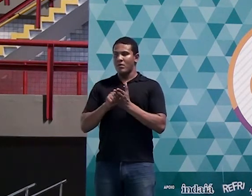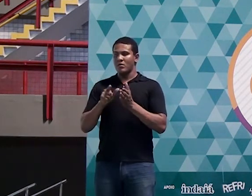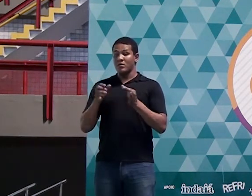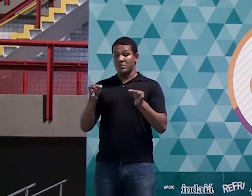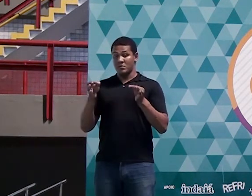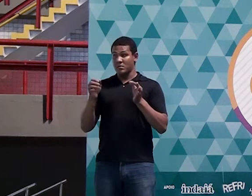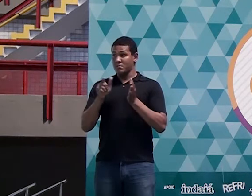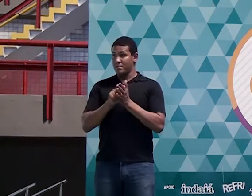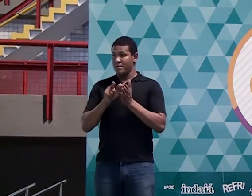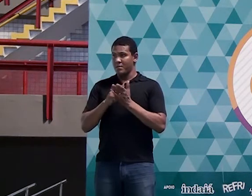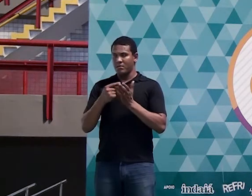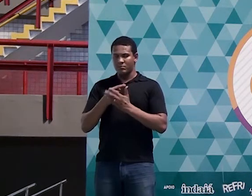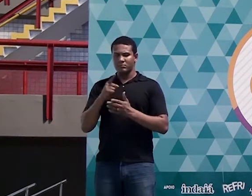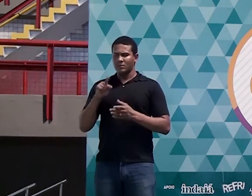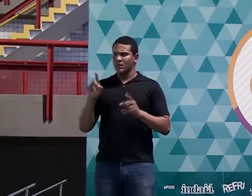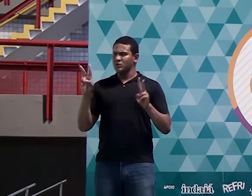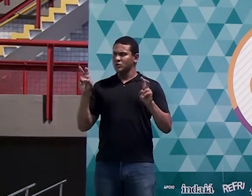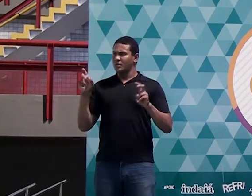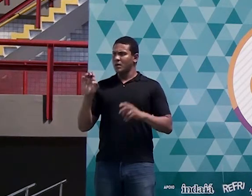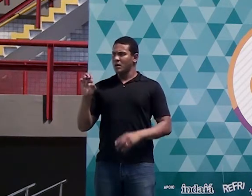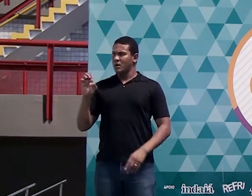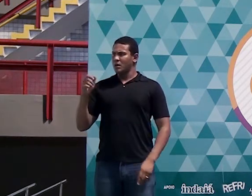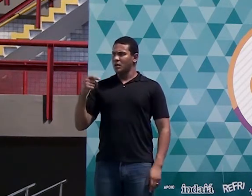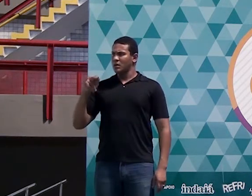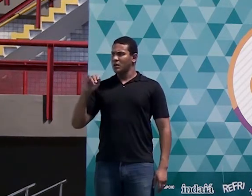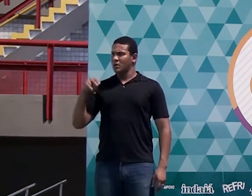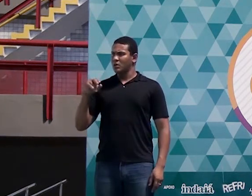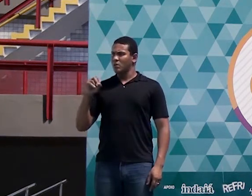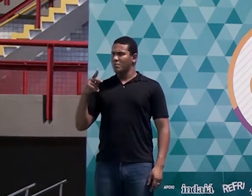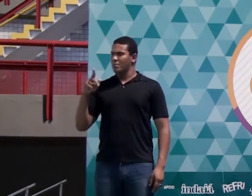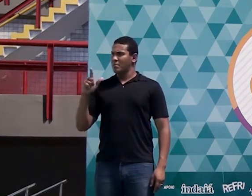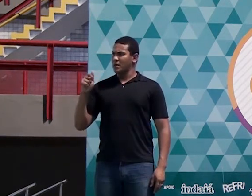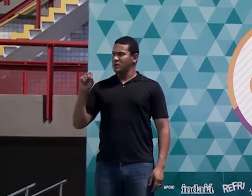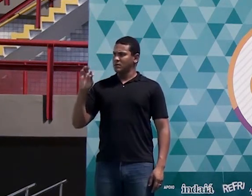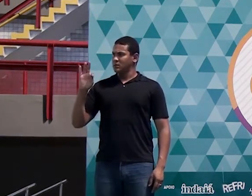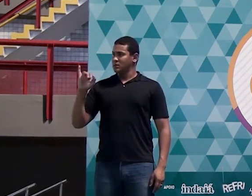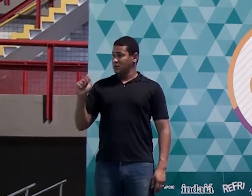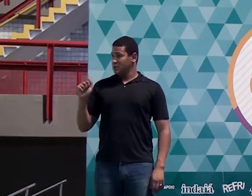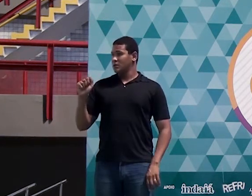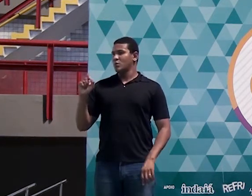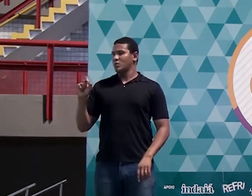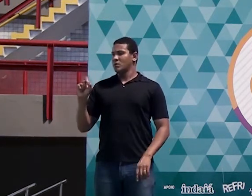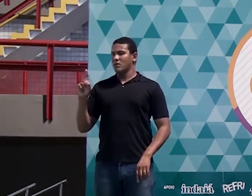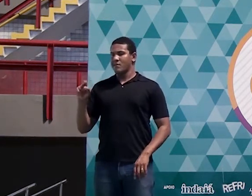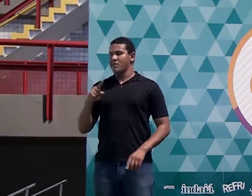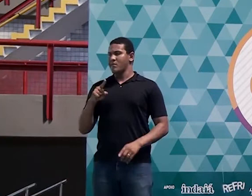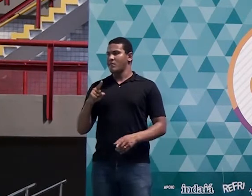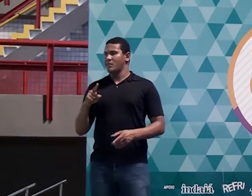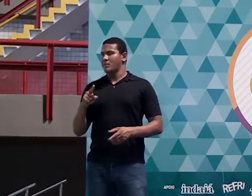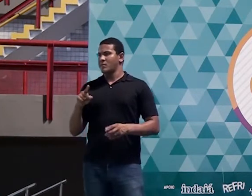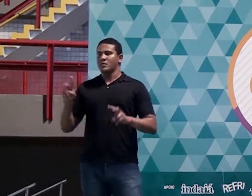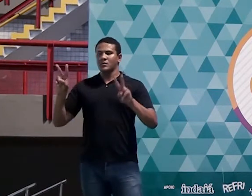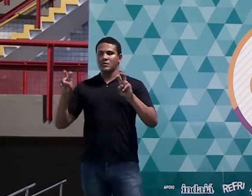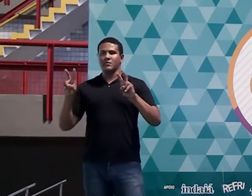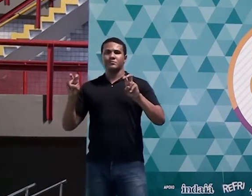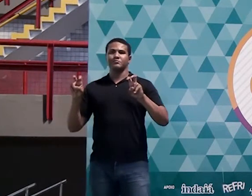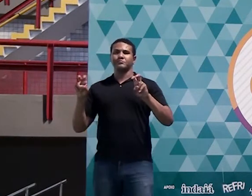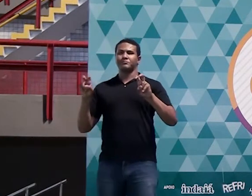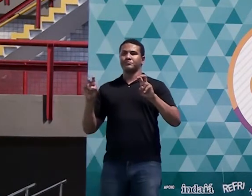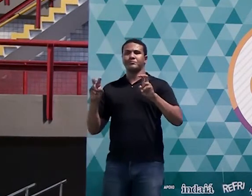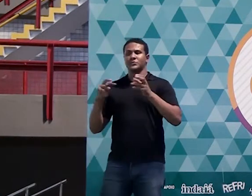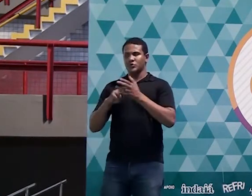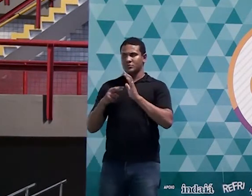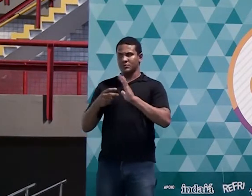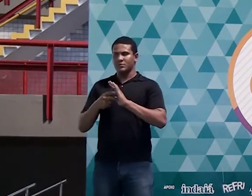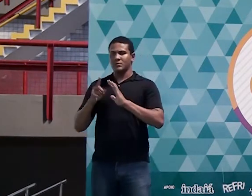a iconoclastia tinha acabado. Para quem não sabe o que é iconoclastia, é aquela relação que a igreja,